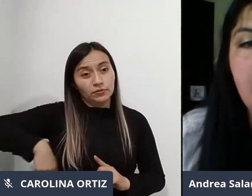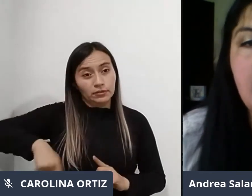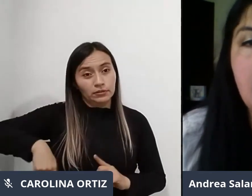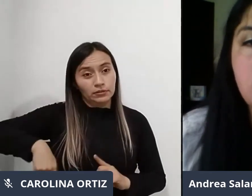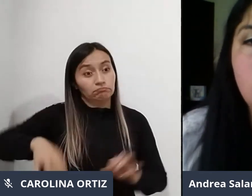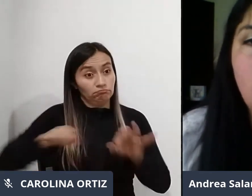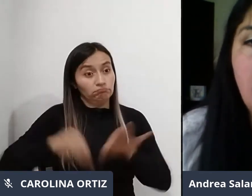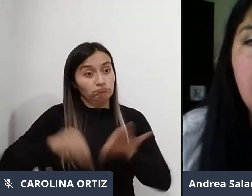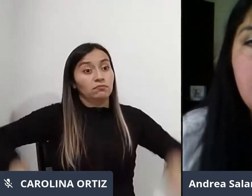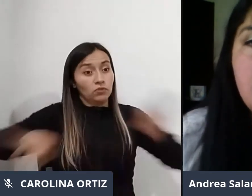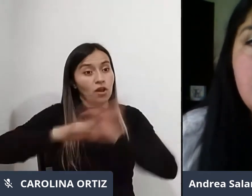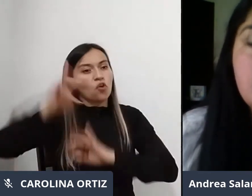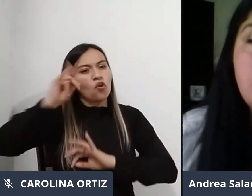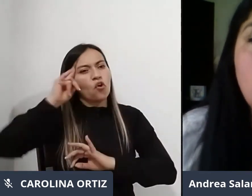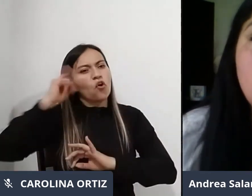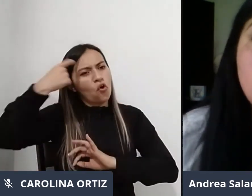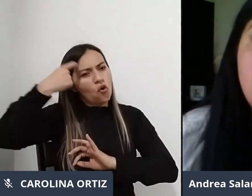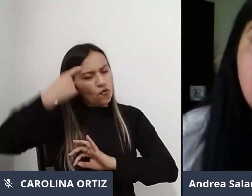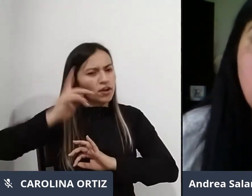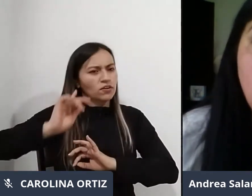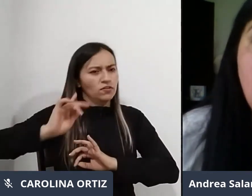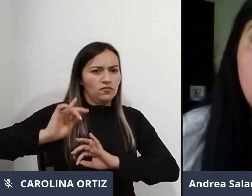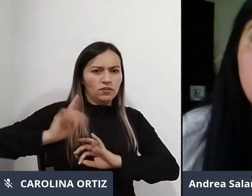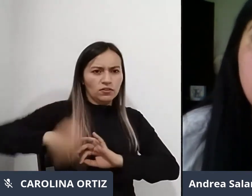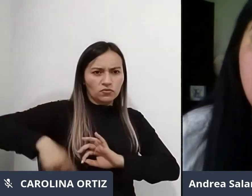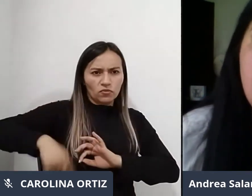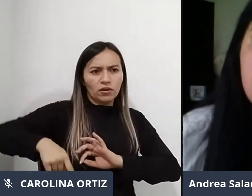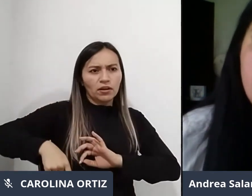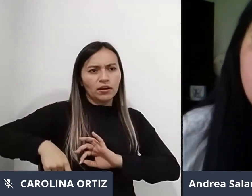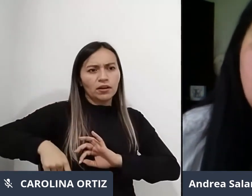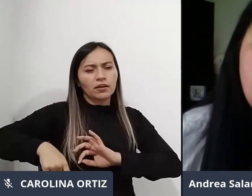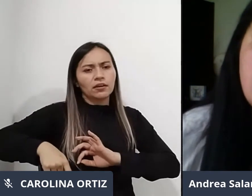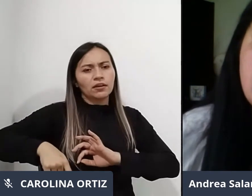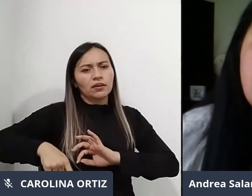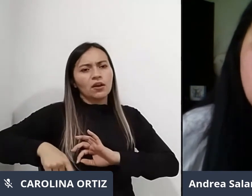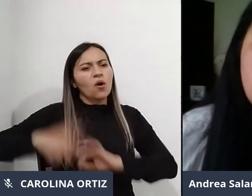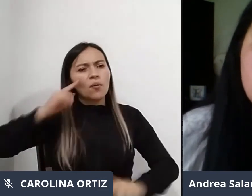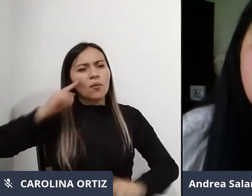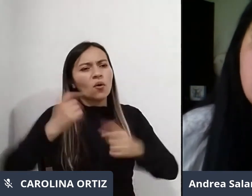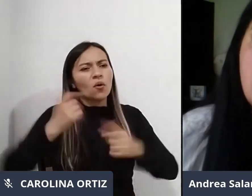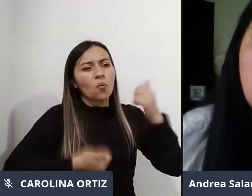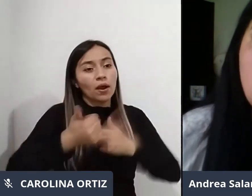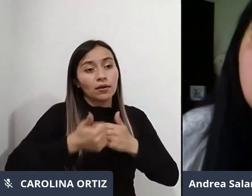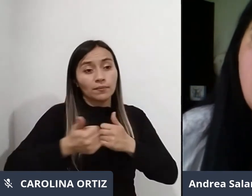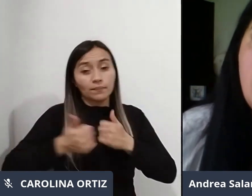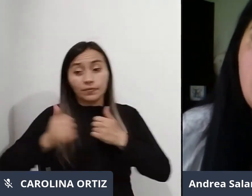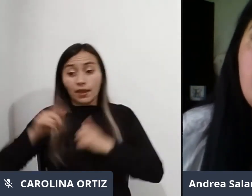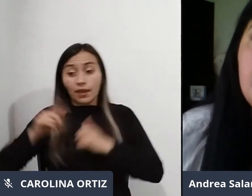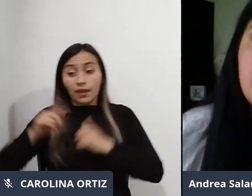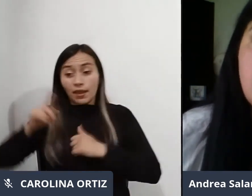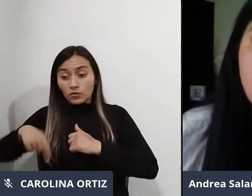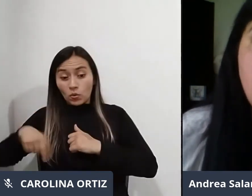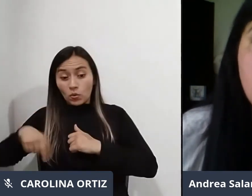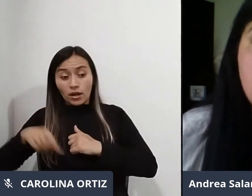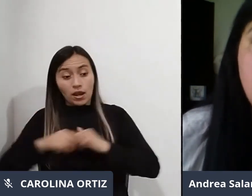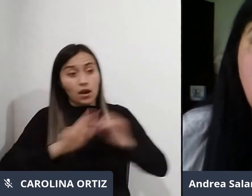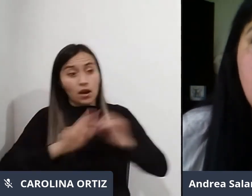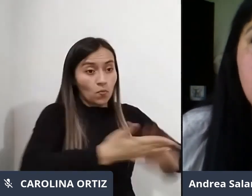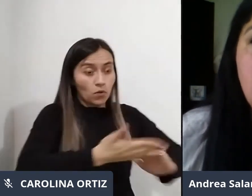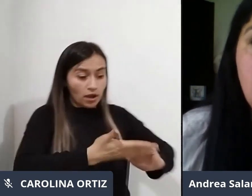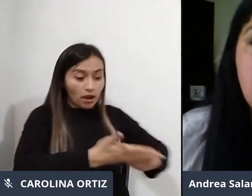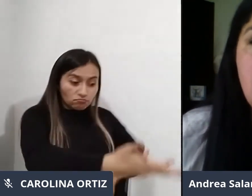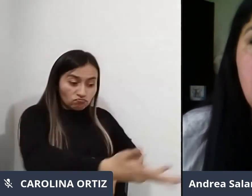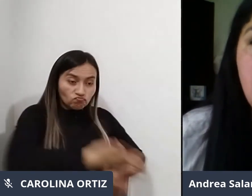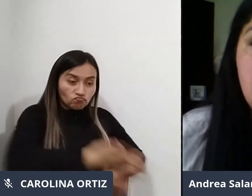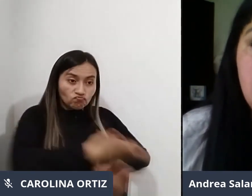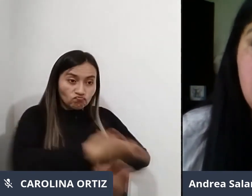existe para que la escuela se comunique con la comunidad, y esa conexión ha estado bastante fragmentada